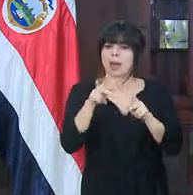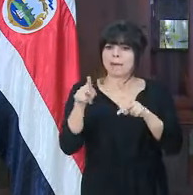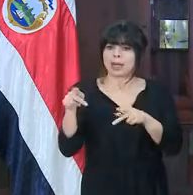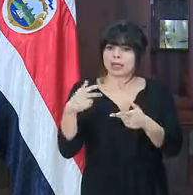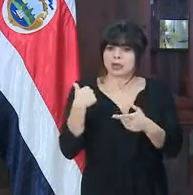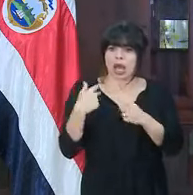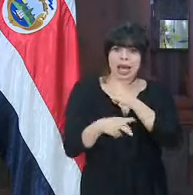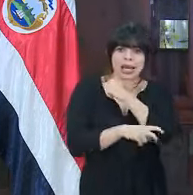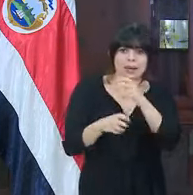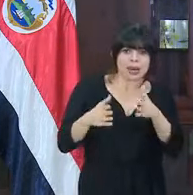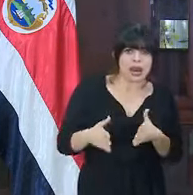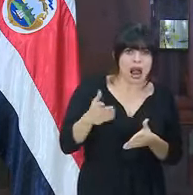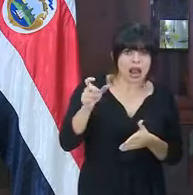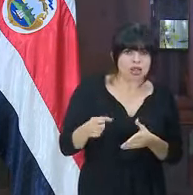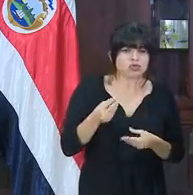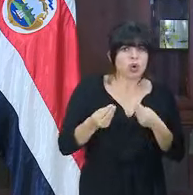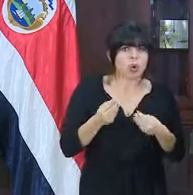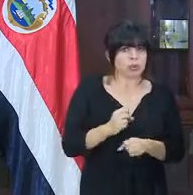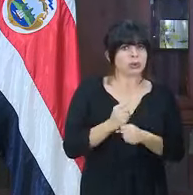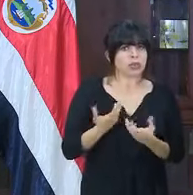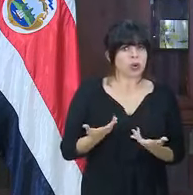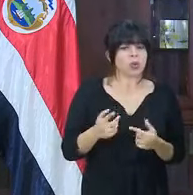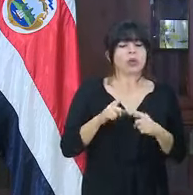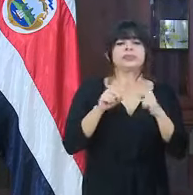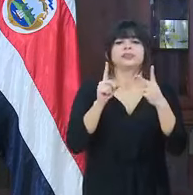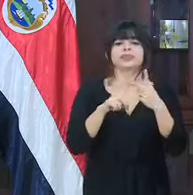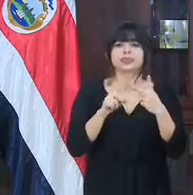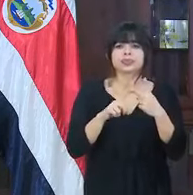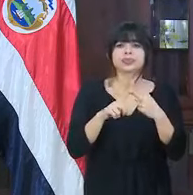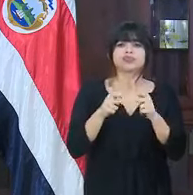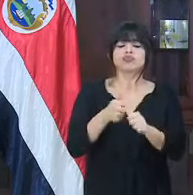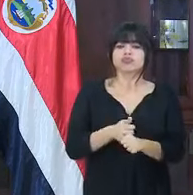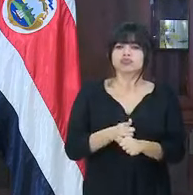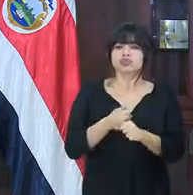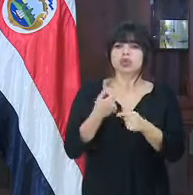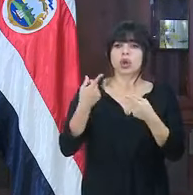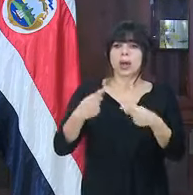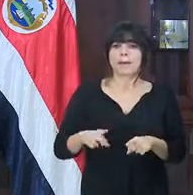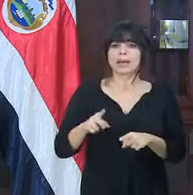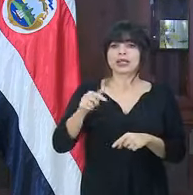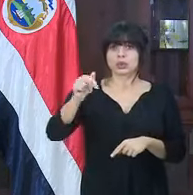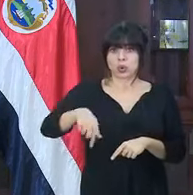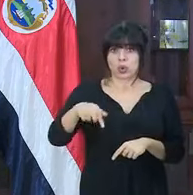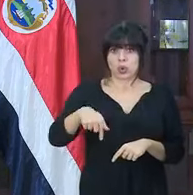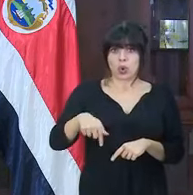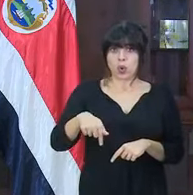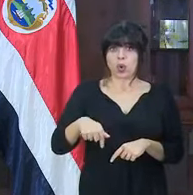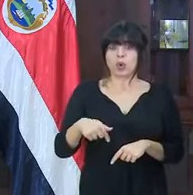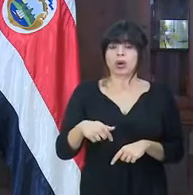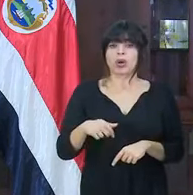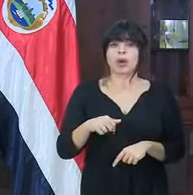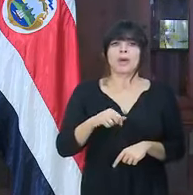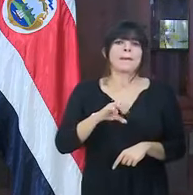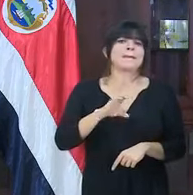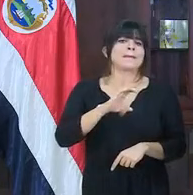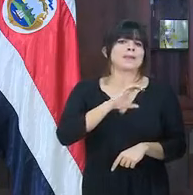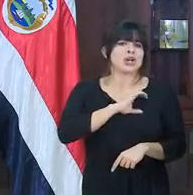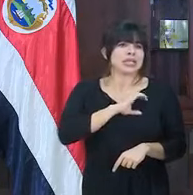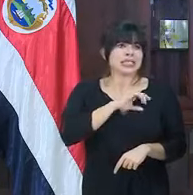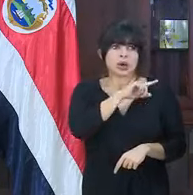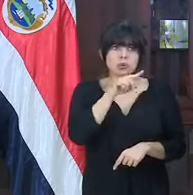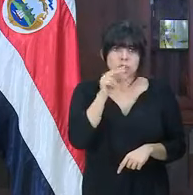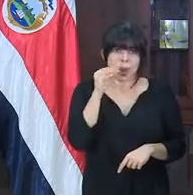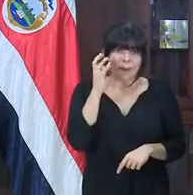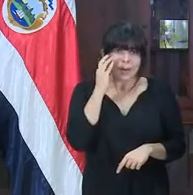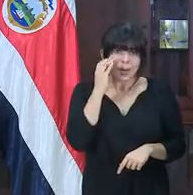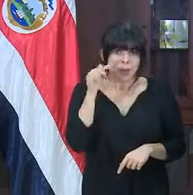antecedentes judiciales. Eso por un lado. Segundo, con base en lo que sucedió el día de hoy, como policía no están preocupados de